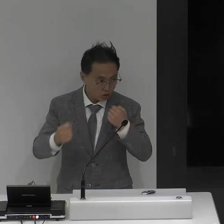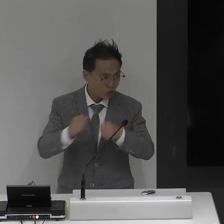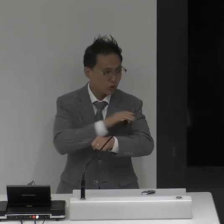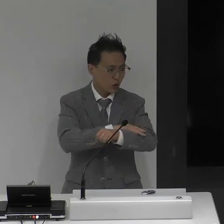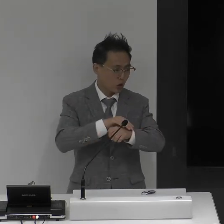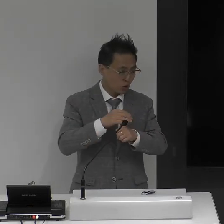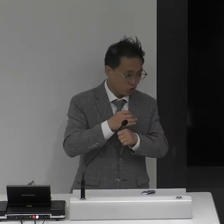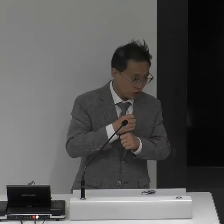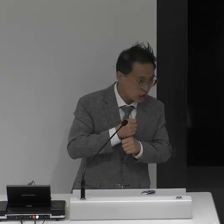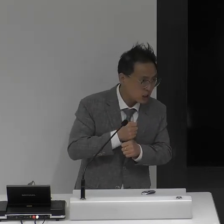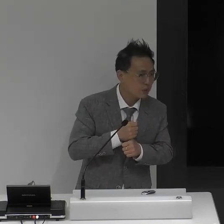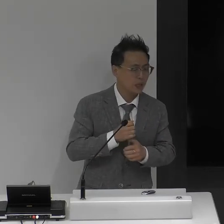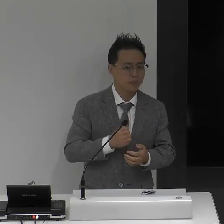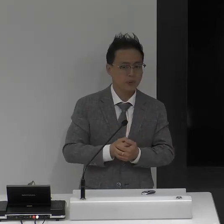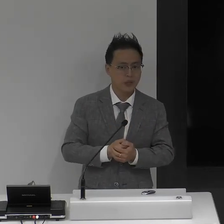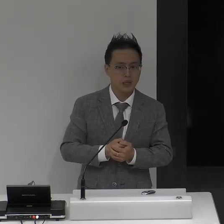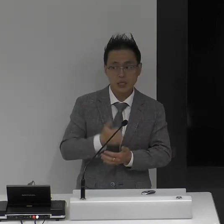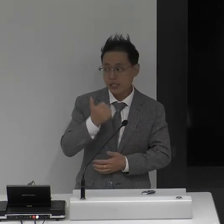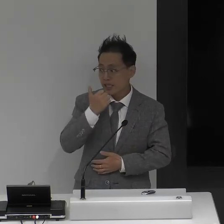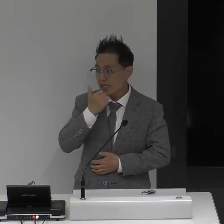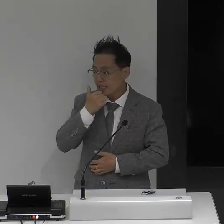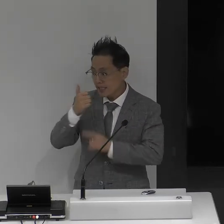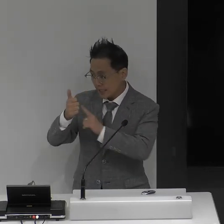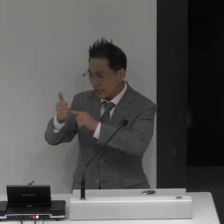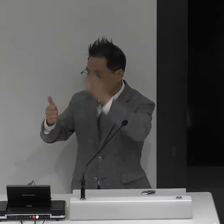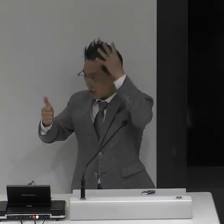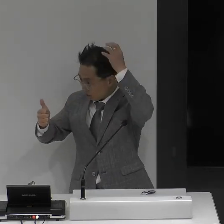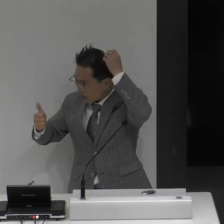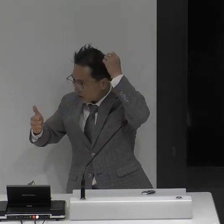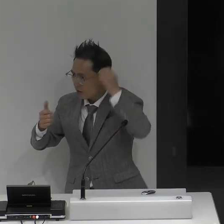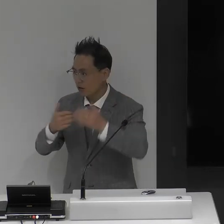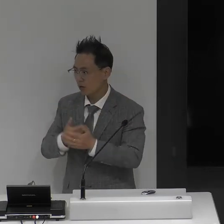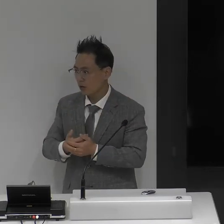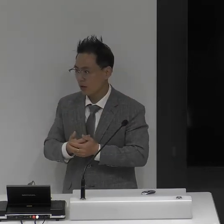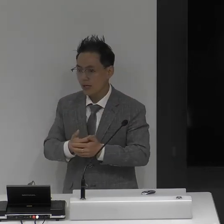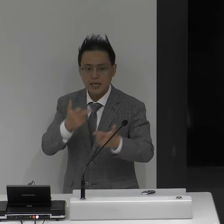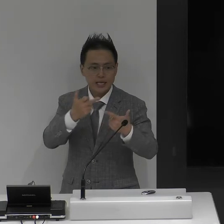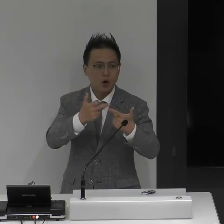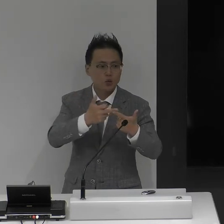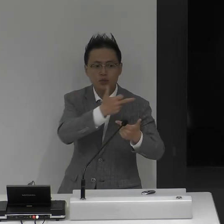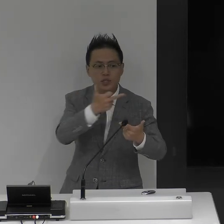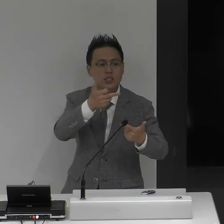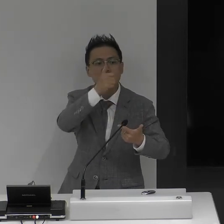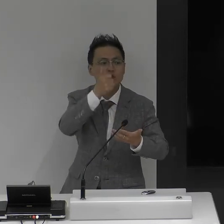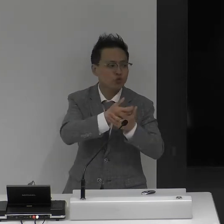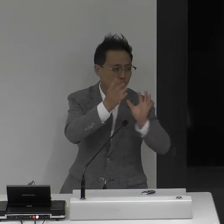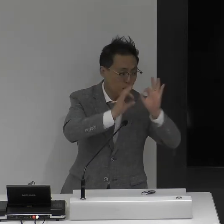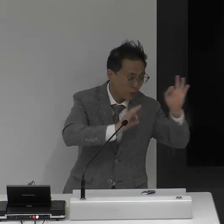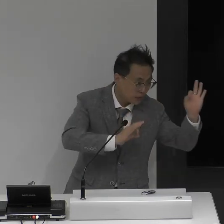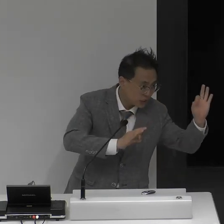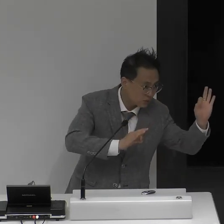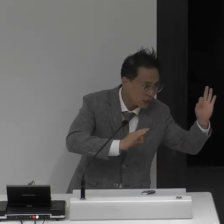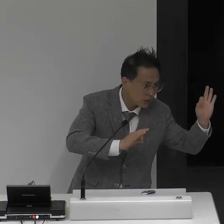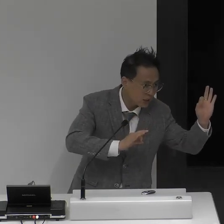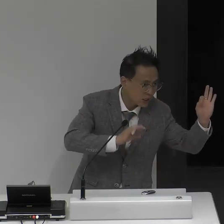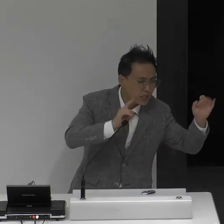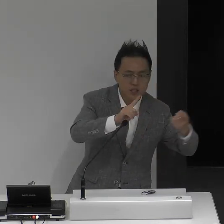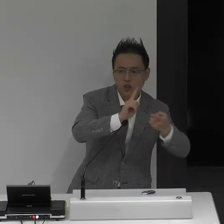그럴수록 더 주의하시기 바랍니다. 이삭을 기억하세요. 야곱은 큰 죄를 범했지만 그것에